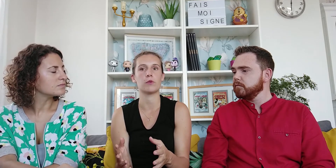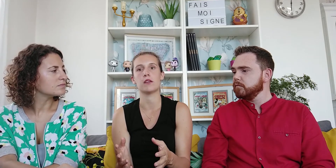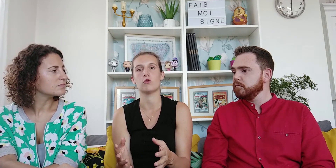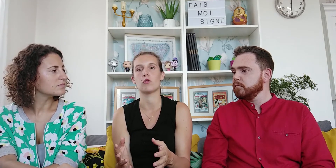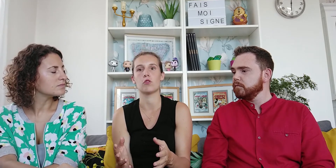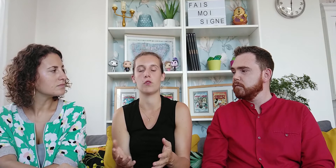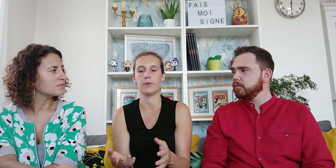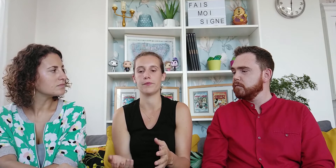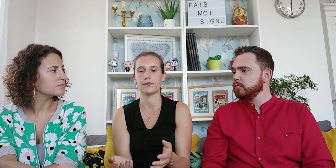apprenait